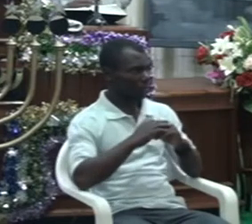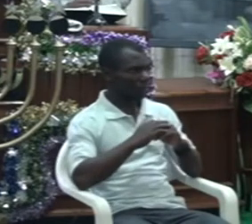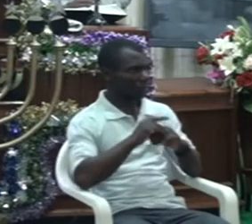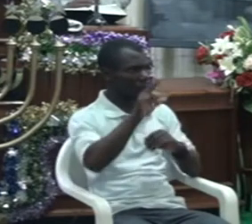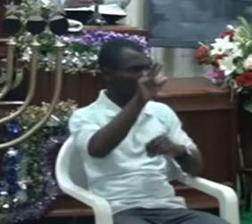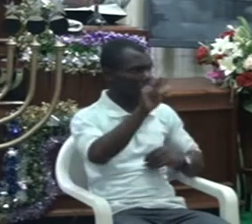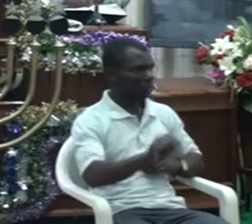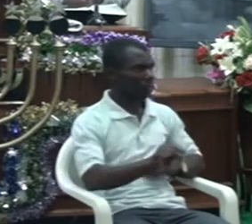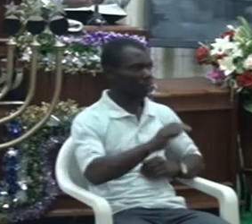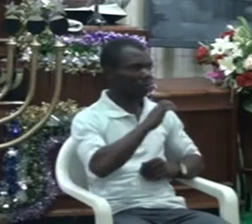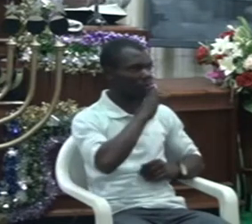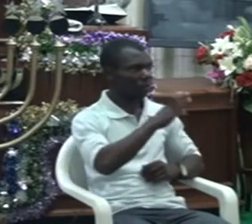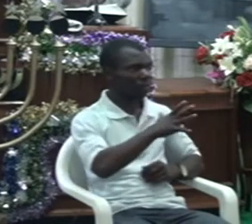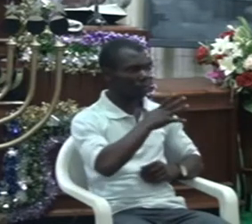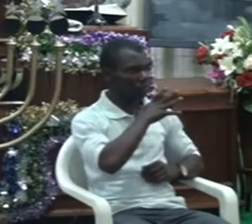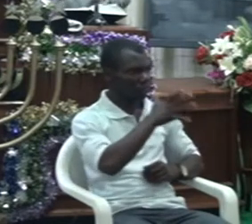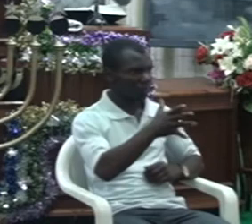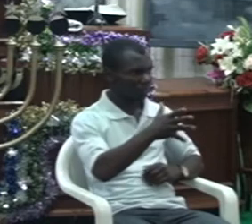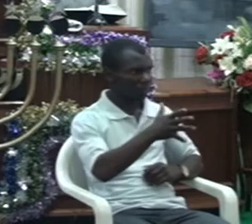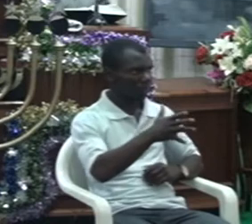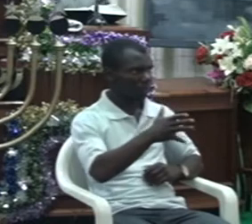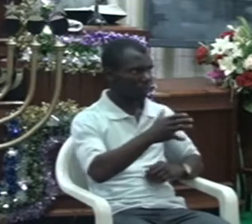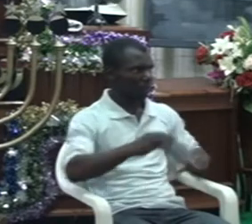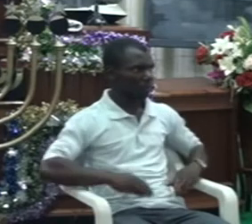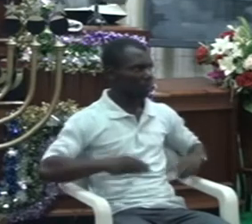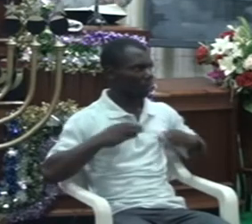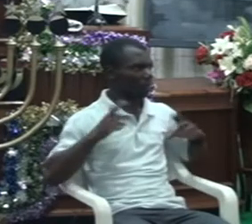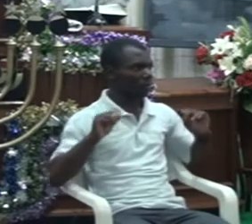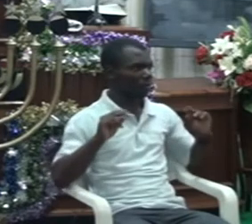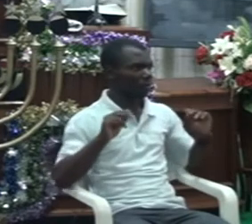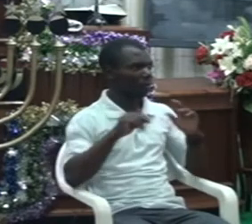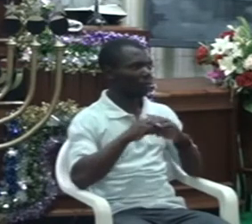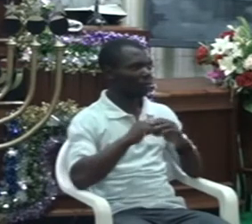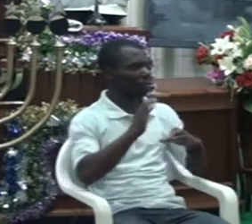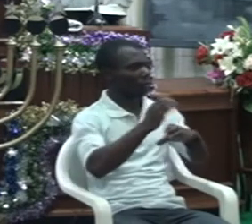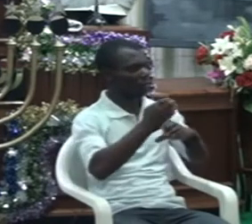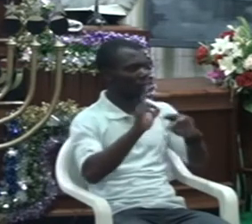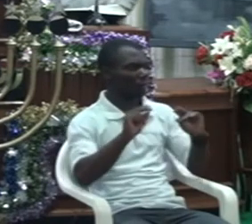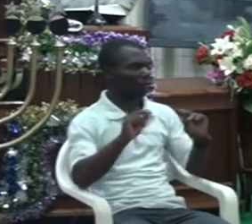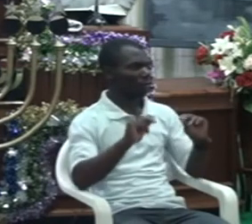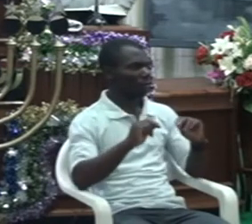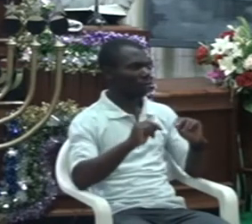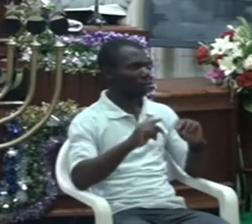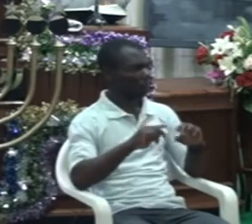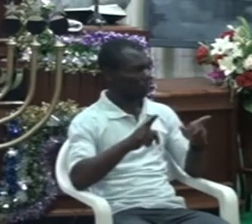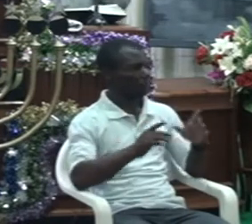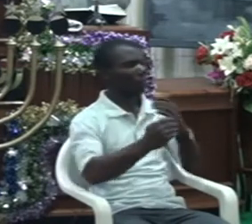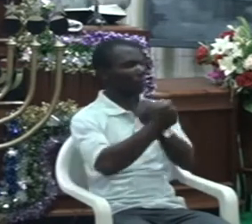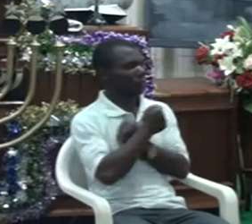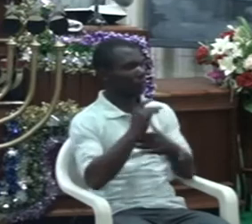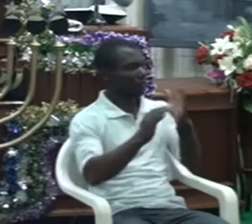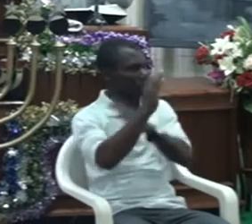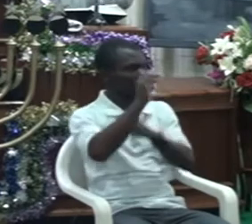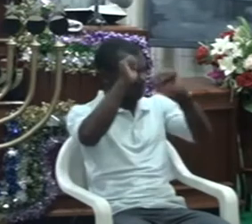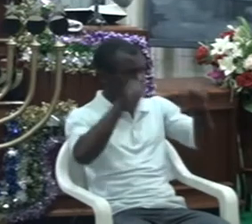n'est pas œcuménique. Haiko ya umakundi kundi watu kujungaunga. Ah, non, l'amour de Dieu doit corriger tout ça. Upendo ya